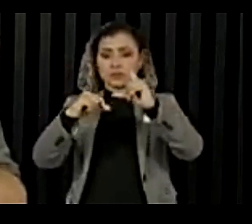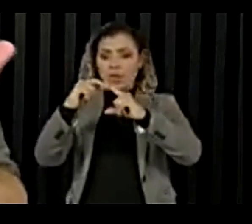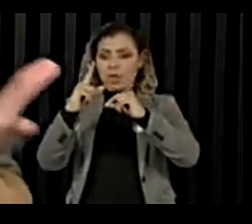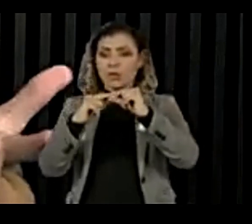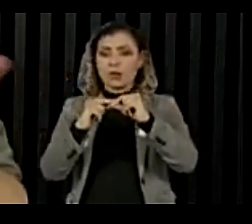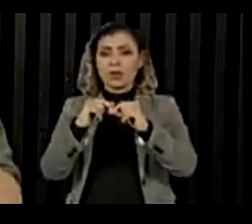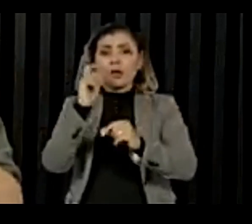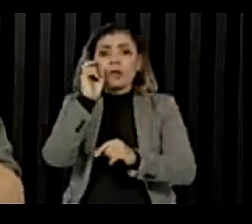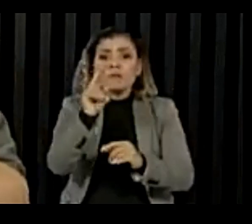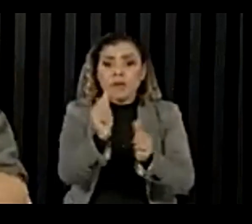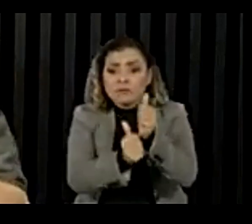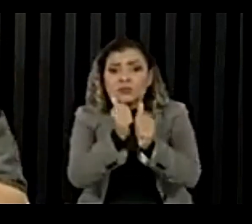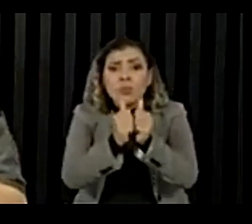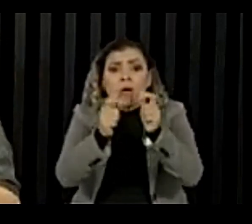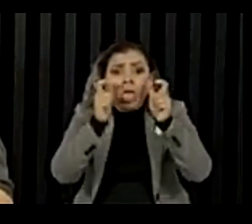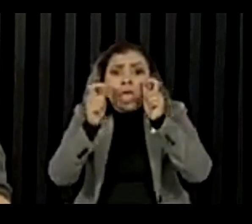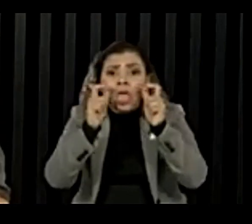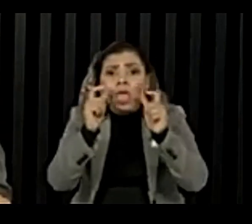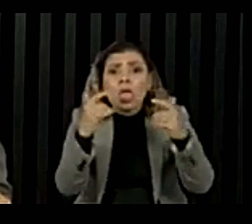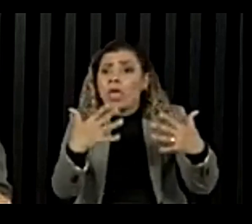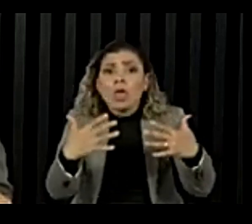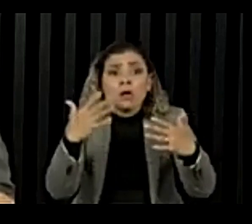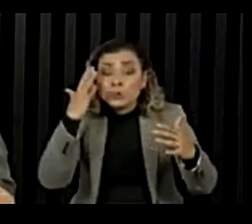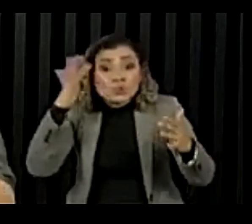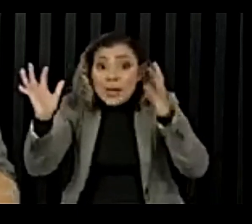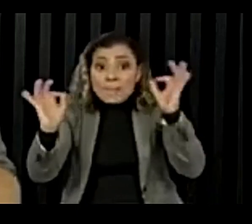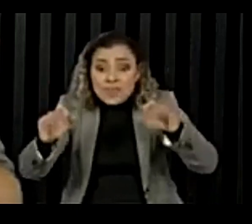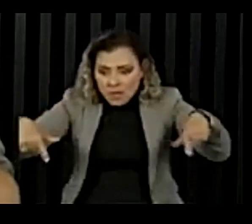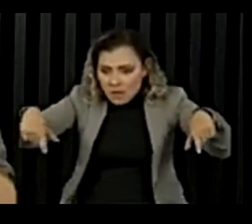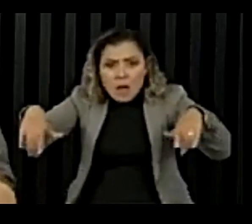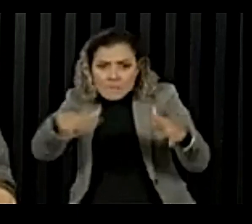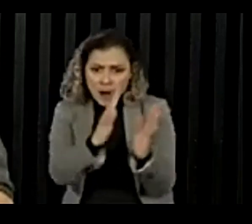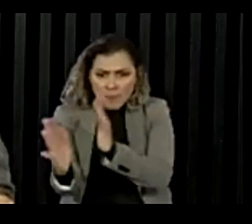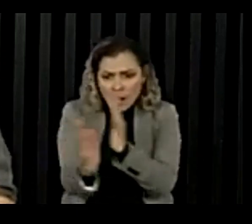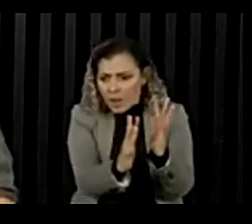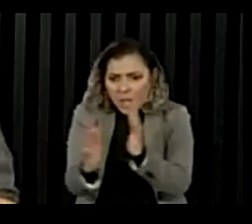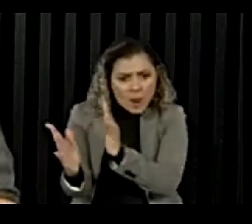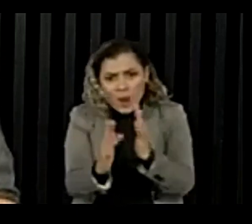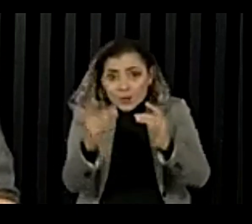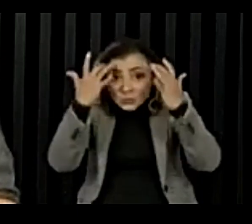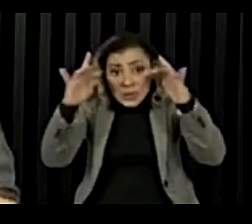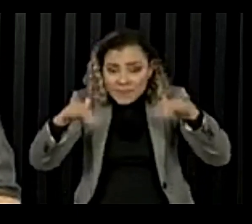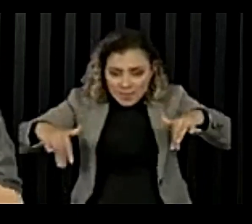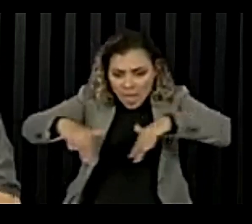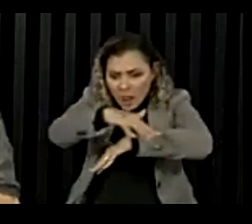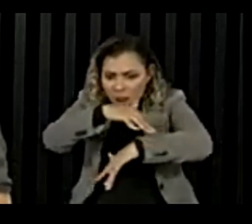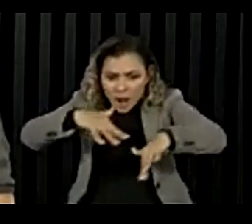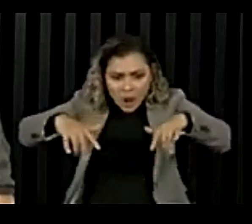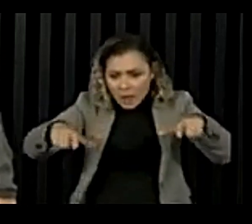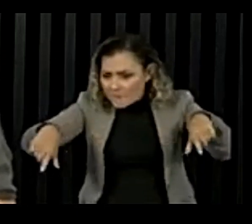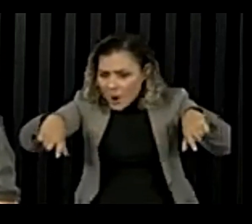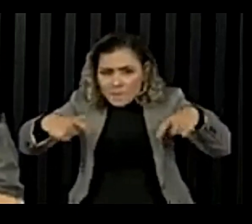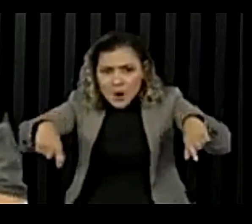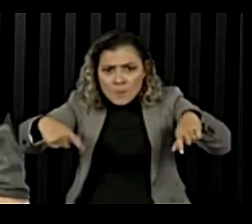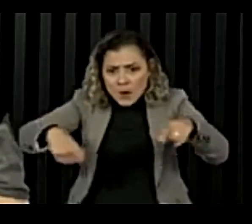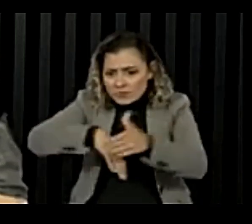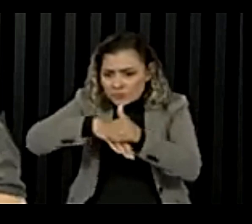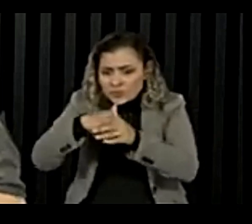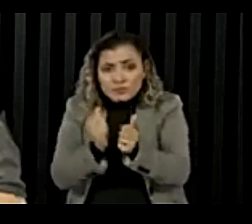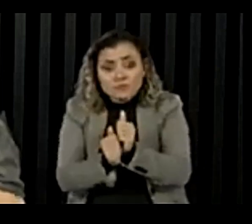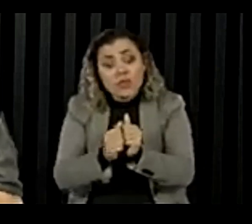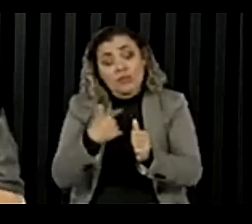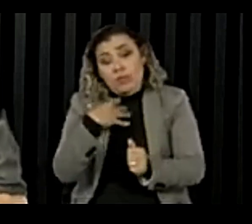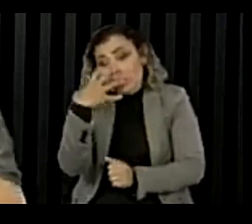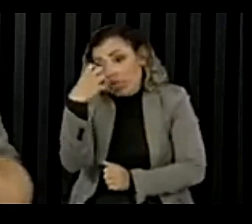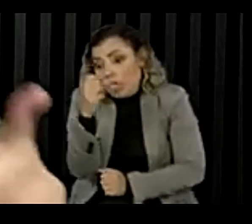eu ficava assistindo, sem saber direito o que estava acontecendo ali. Eu já ficava assistindo com 3 anos de idade. E eu tenho esse fascínio por futebol muito grande.